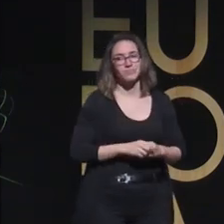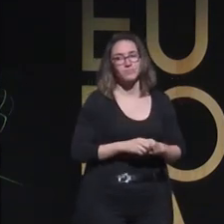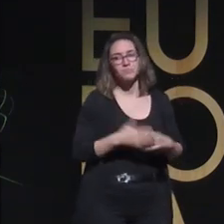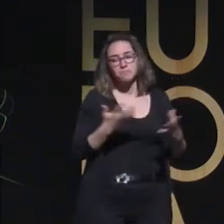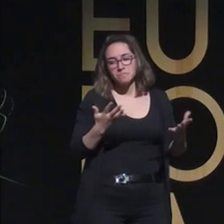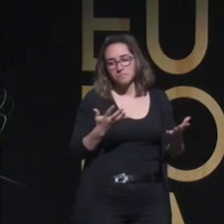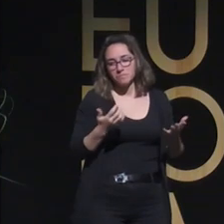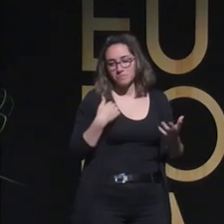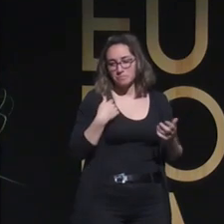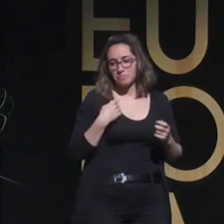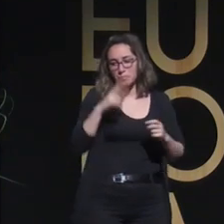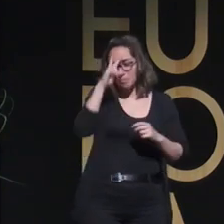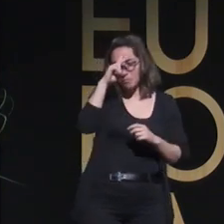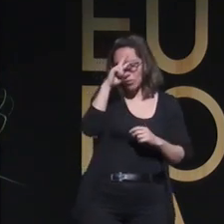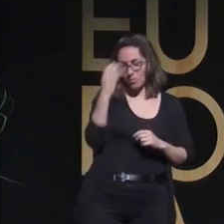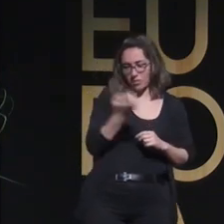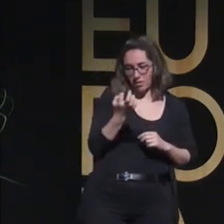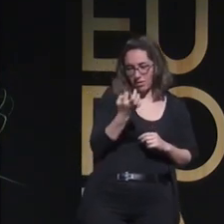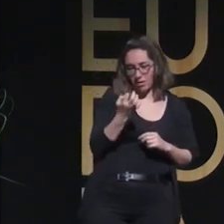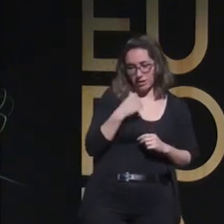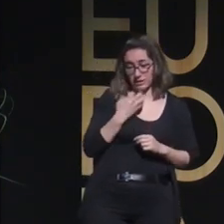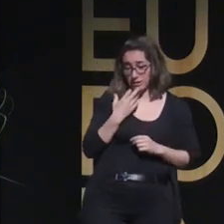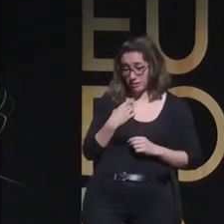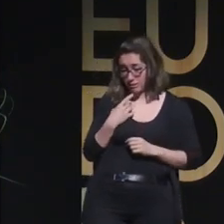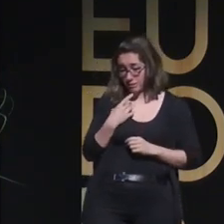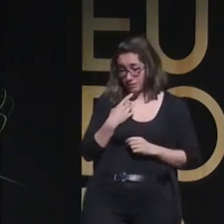Lo que me puede preocupar es que si no sabe decir que no